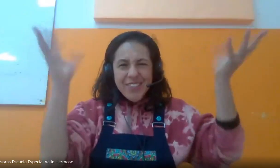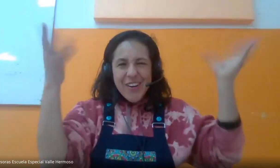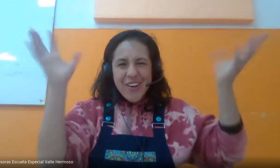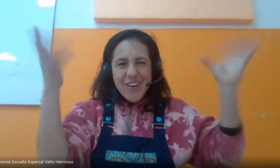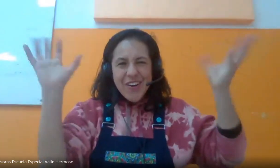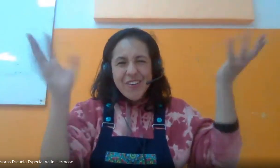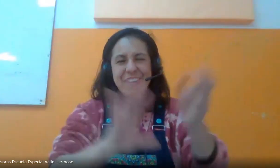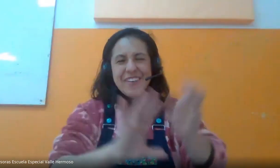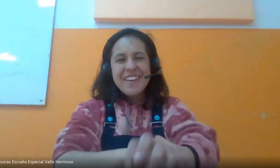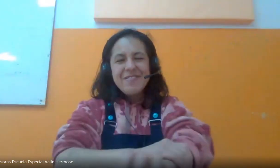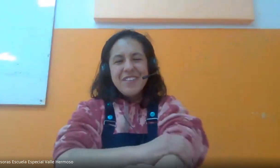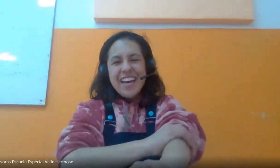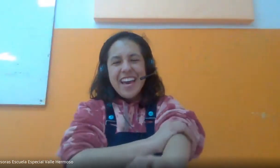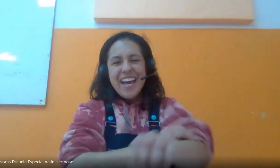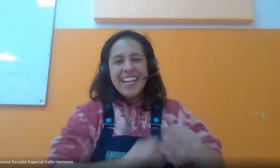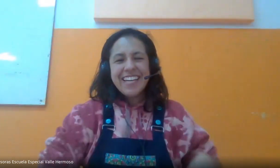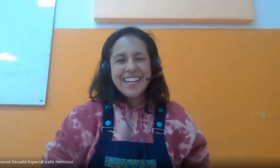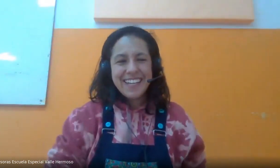¡Aplauso! ¡Muy bien, muy bien!